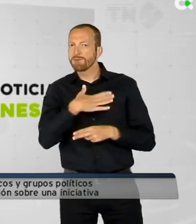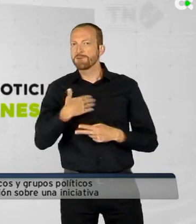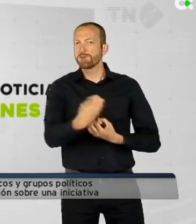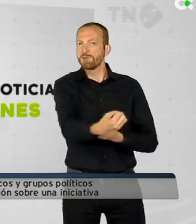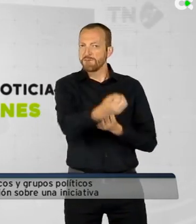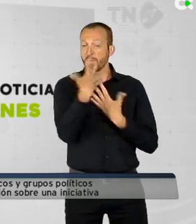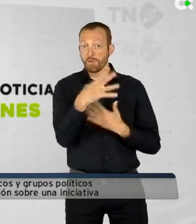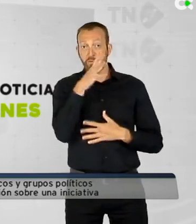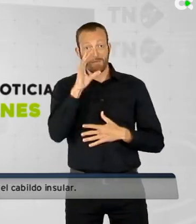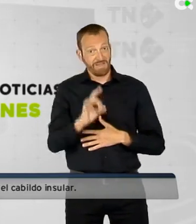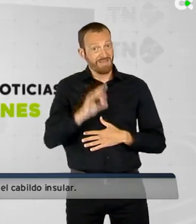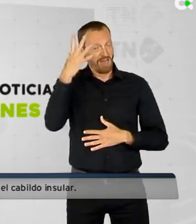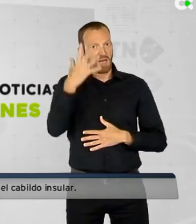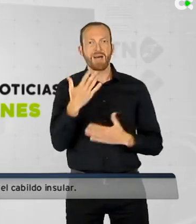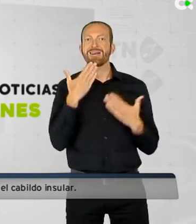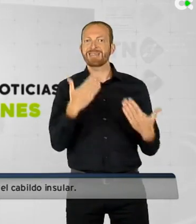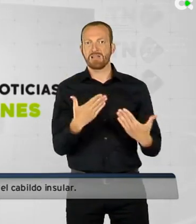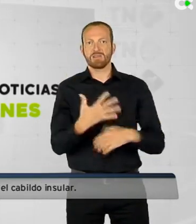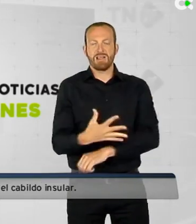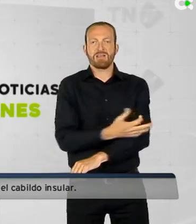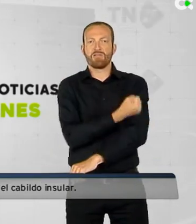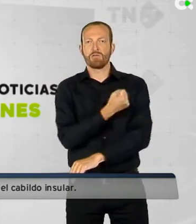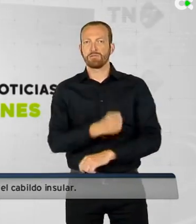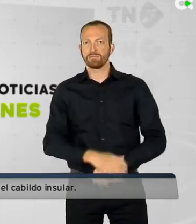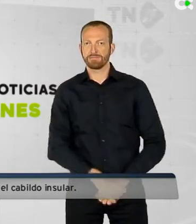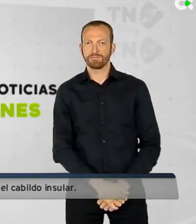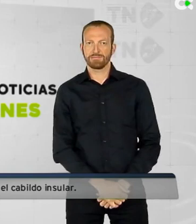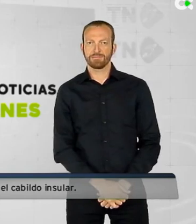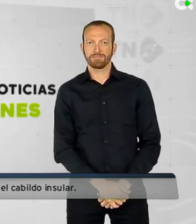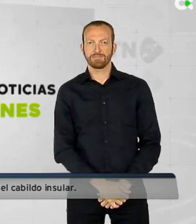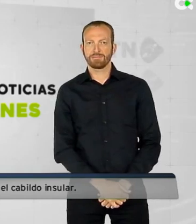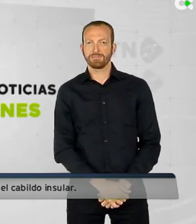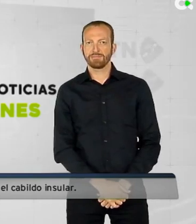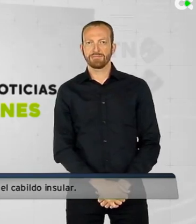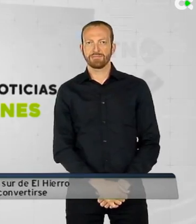información sobre una iniciativa que promueve el Cabildo Insular.